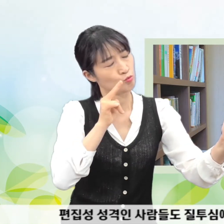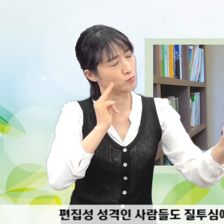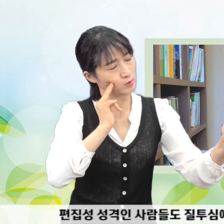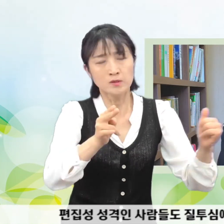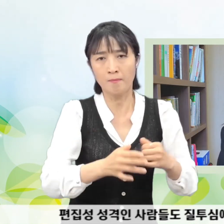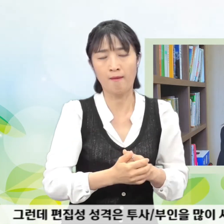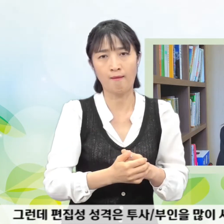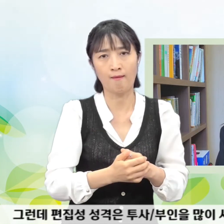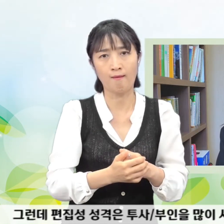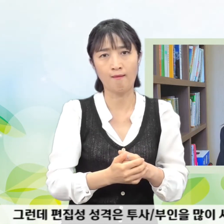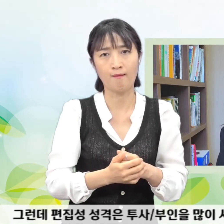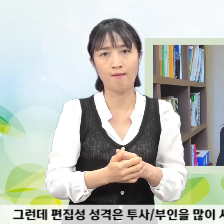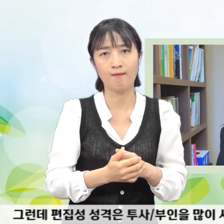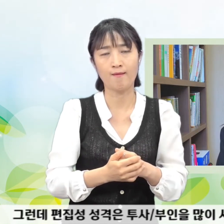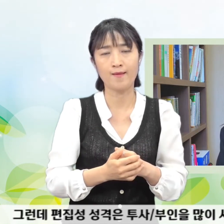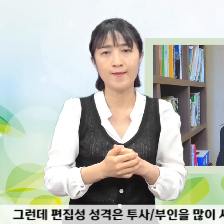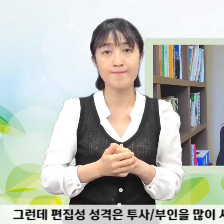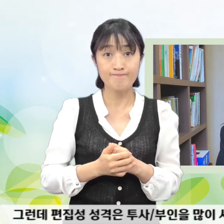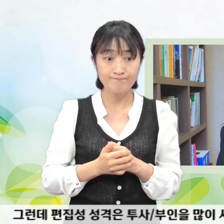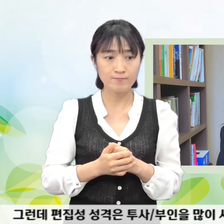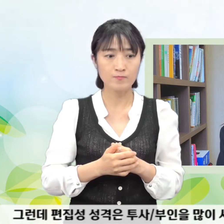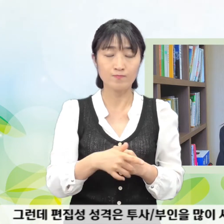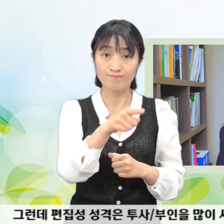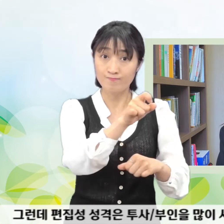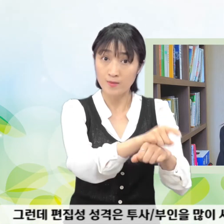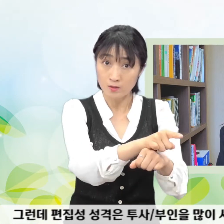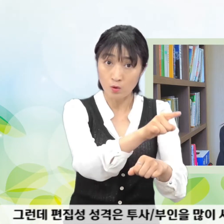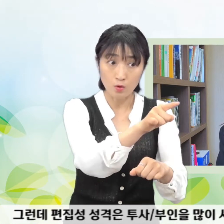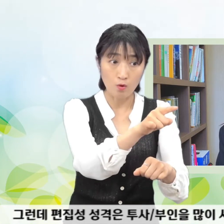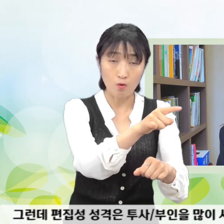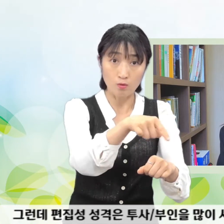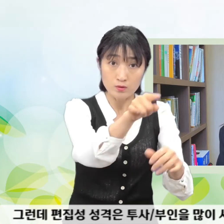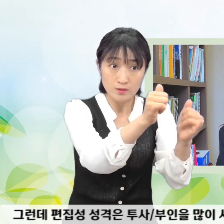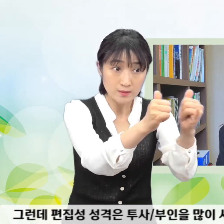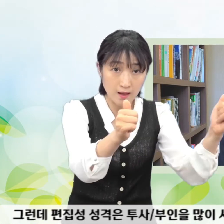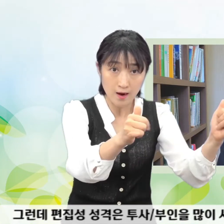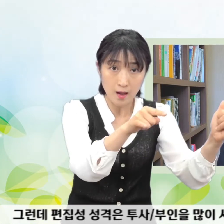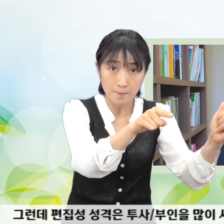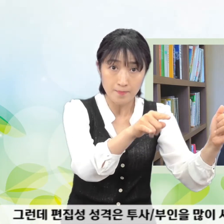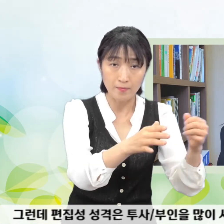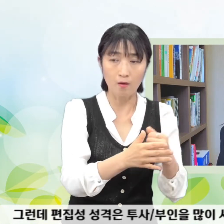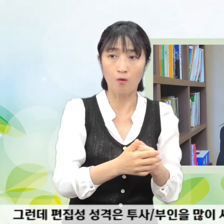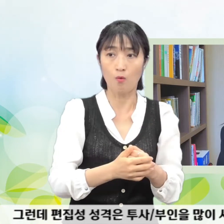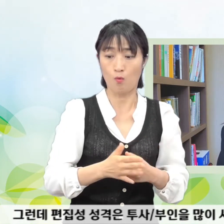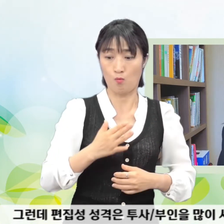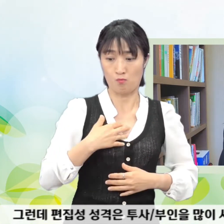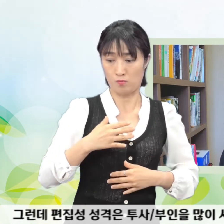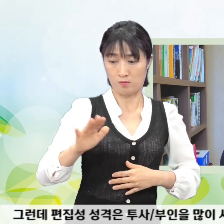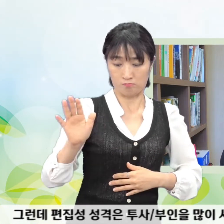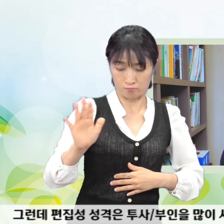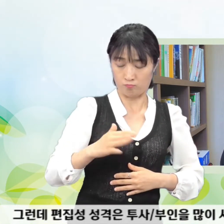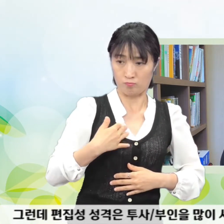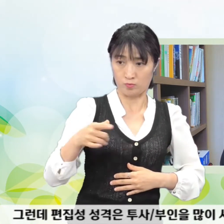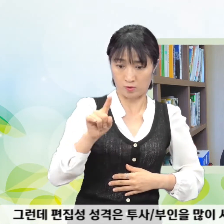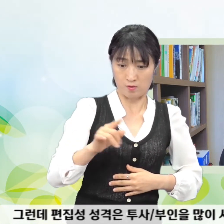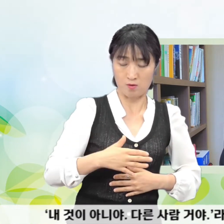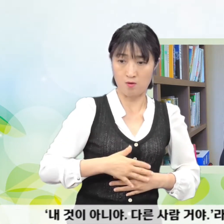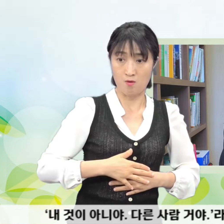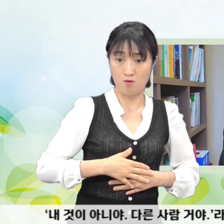질투심에 취약하다는 거죠. 그런데 이 편집성 성격은 투사 부인을 굉장히 많이 사용한다고